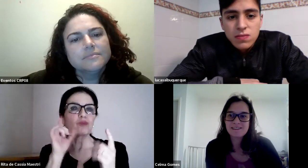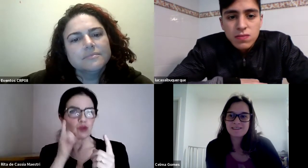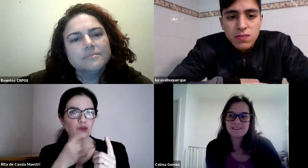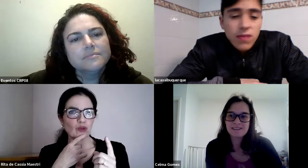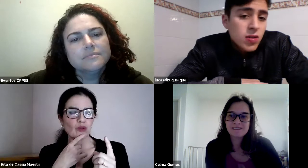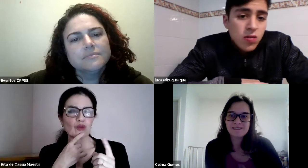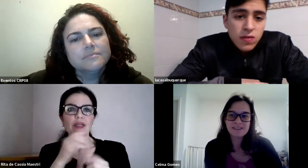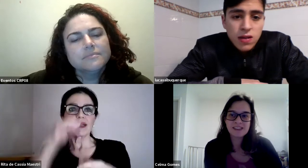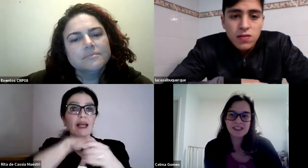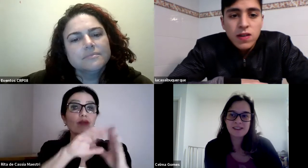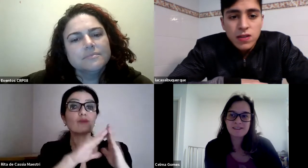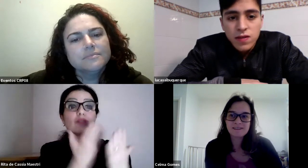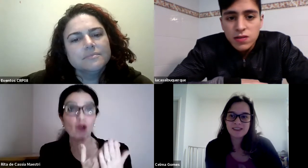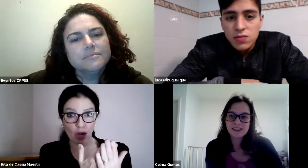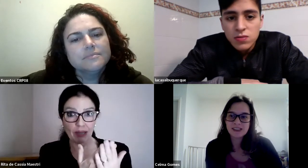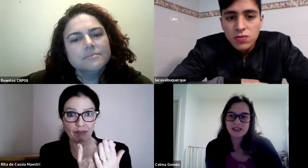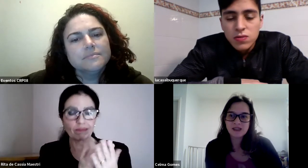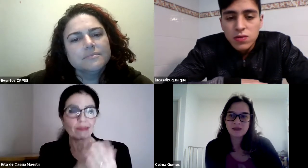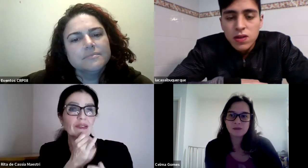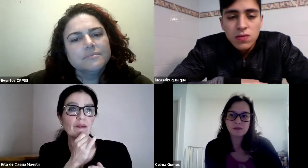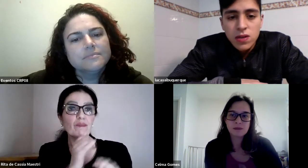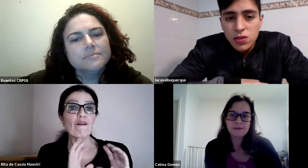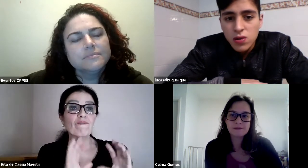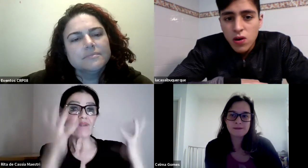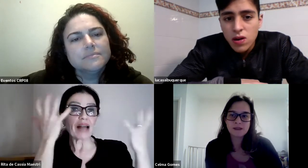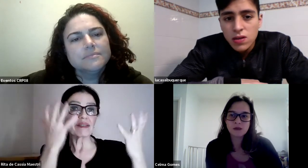tínhamos mais contato face a face com o surdo,